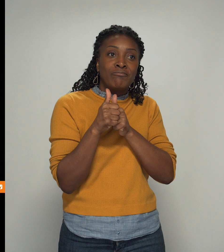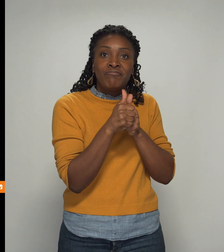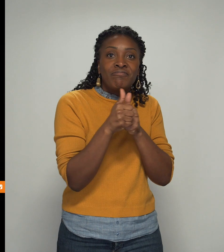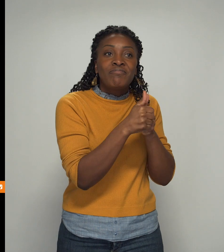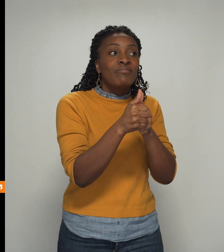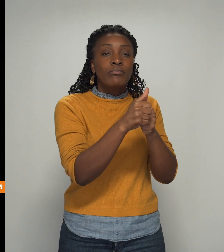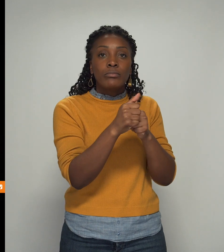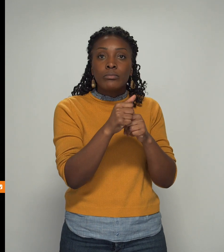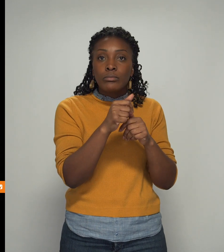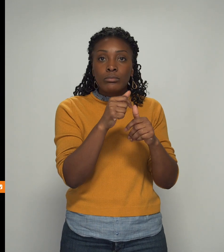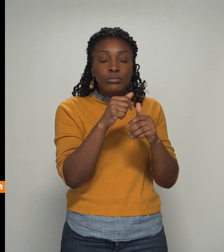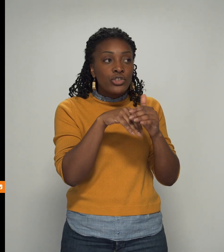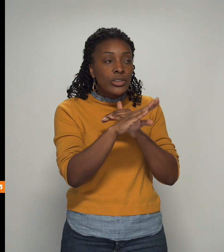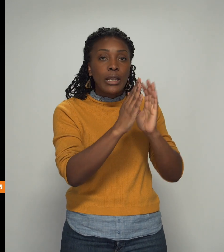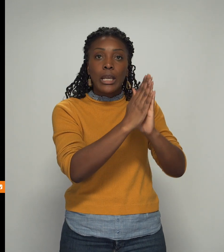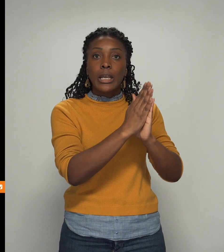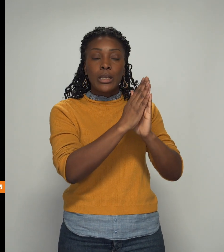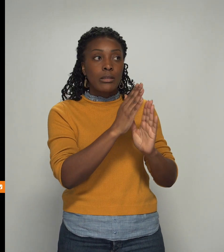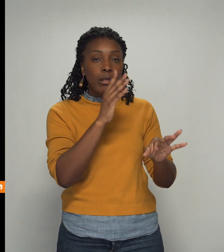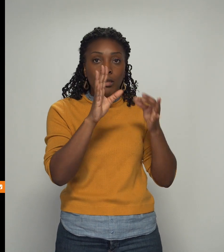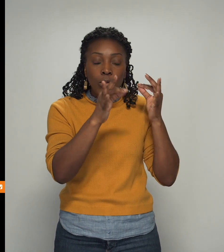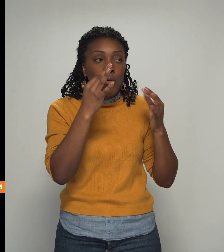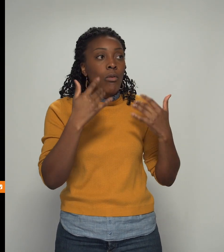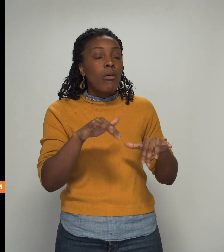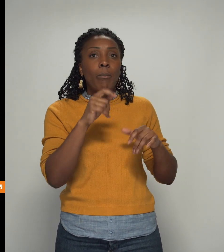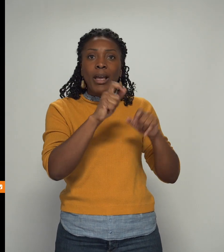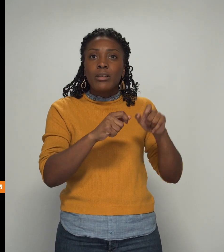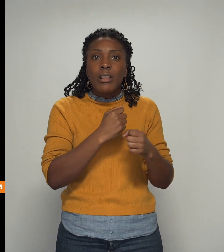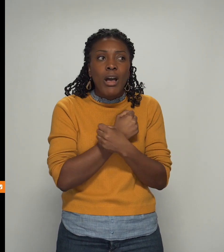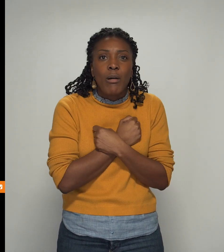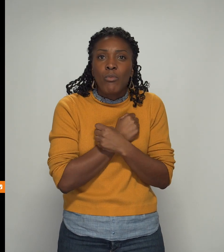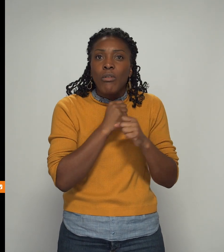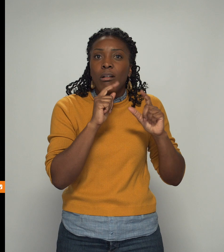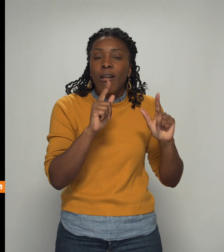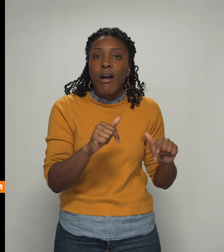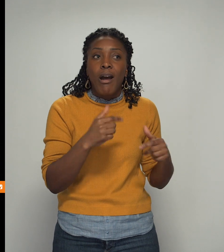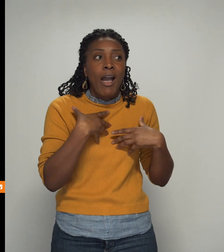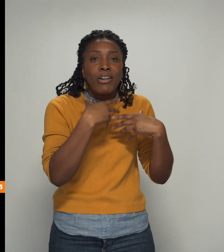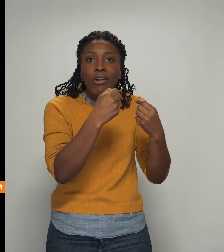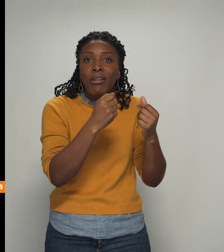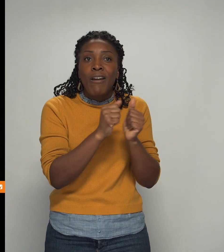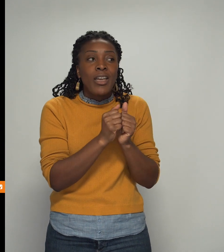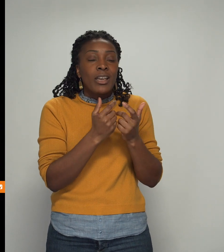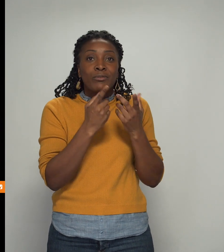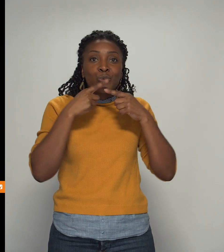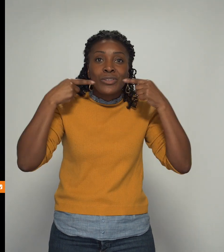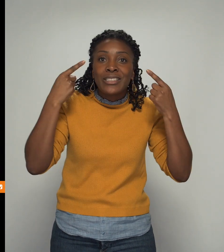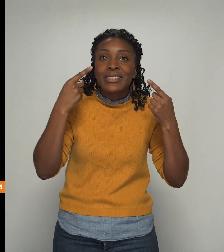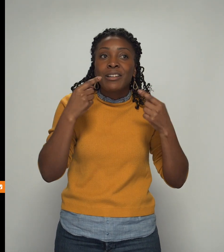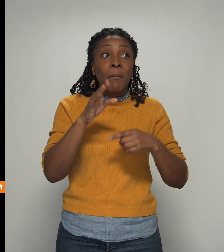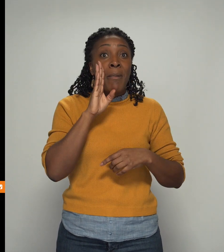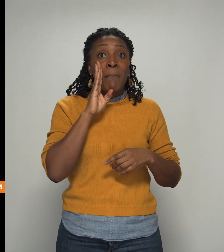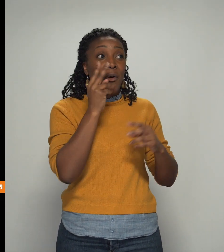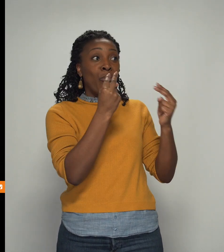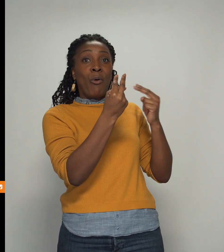la première fois, de la sincérité, de l'amour pour les gens. Je vois des gens qui m'accueillent avec les yeux pleins d'amour. Je vois des mamans